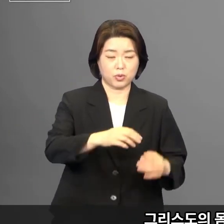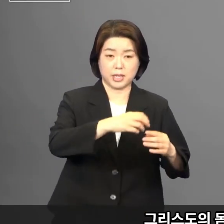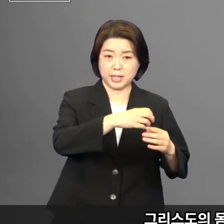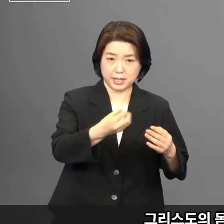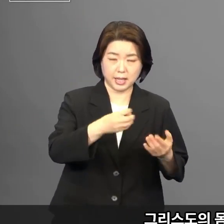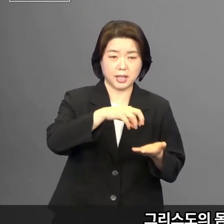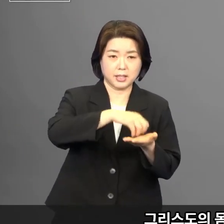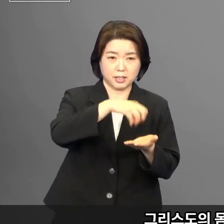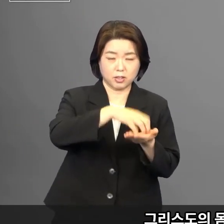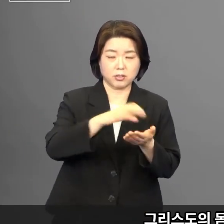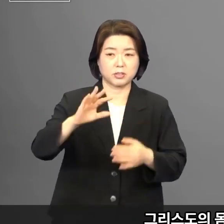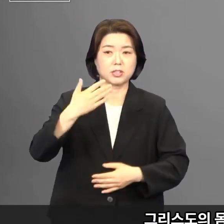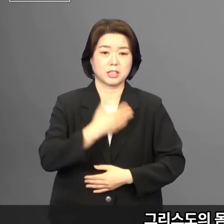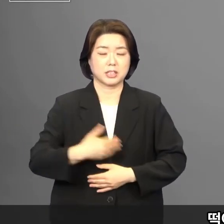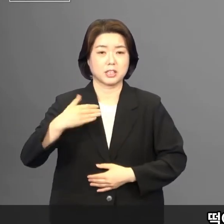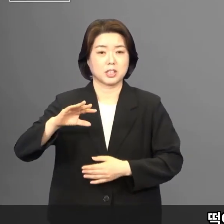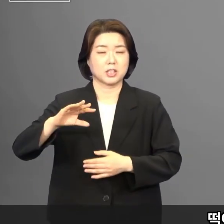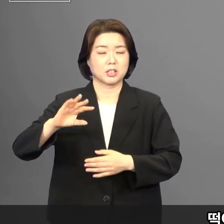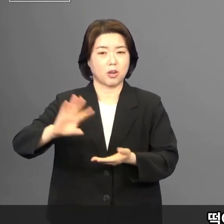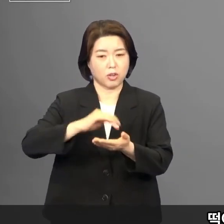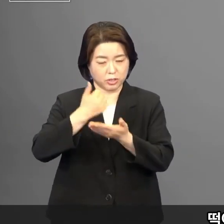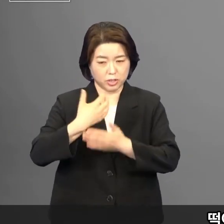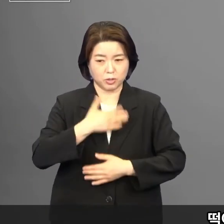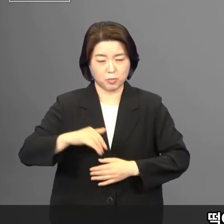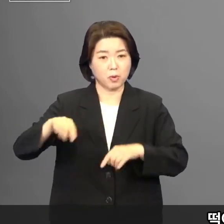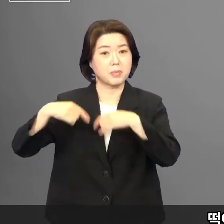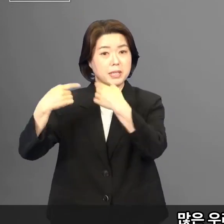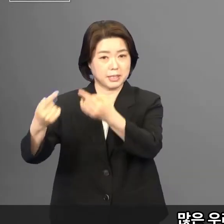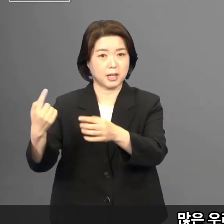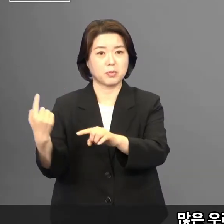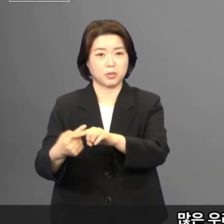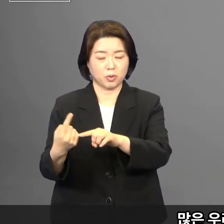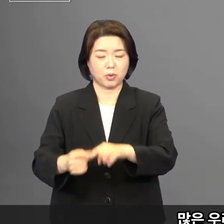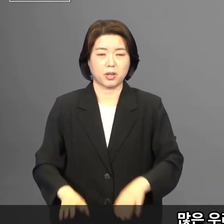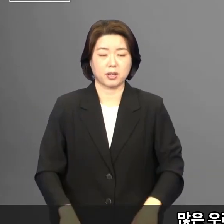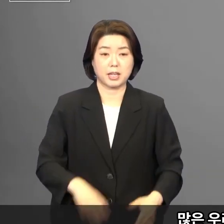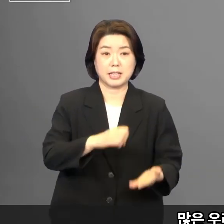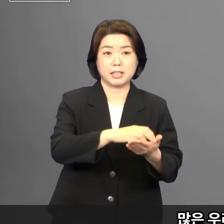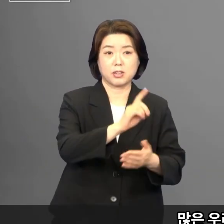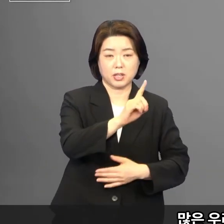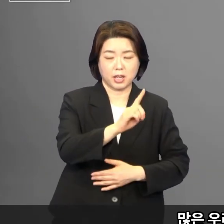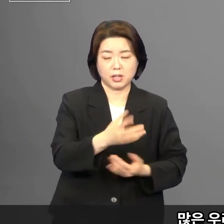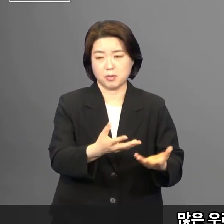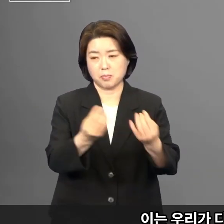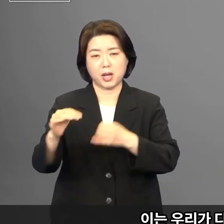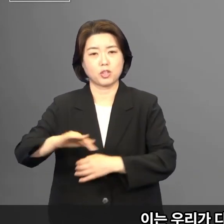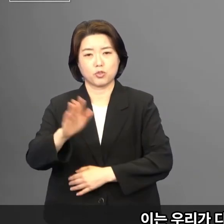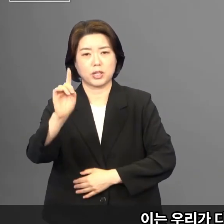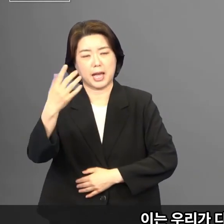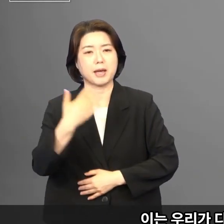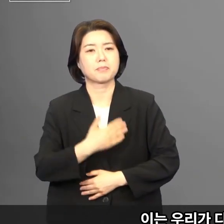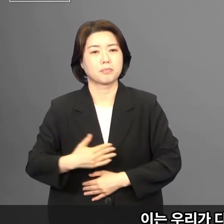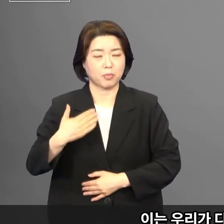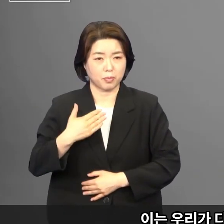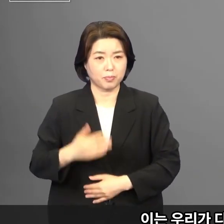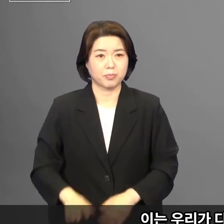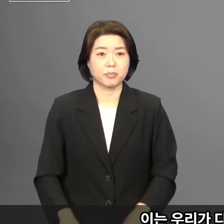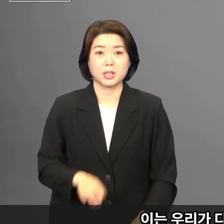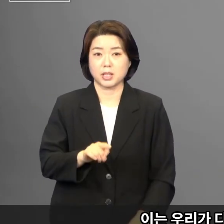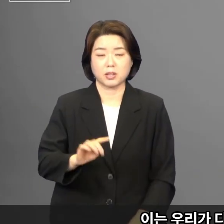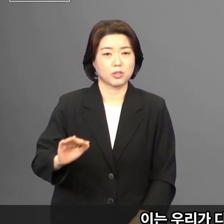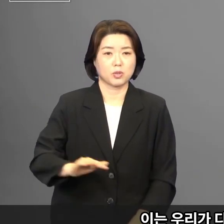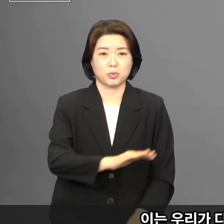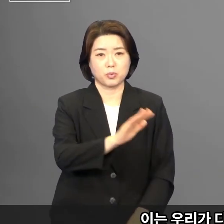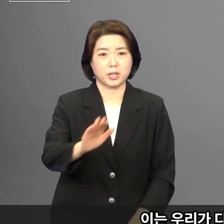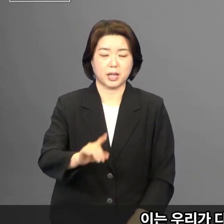몸에 참여함이 아니냐. 떡이 하나요 많은 우리가 한 몸이니 이는 우리가